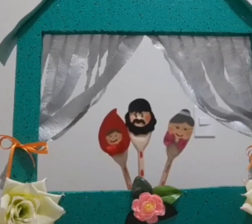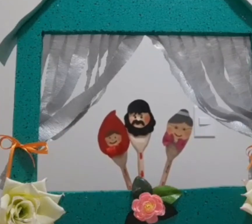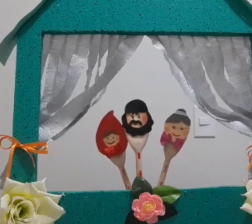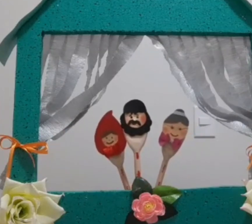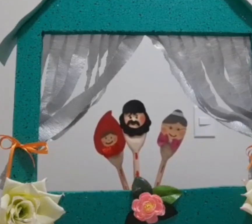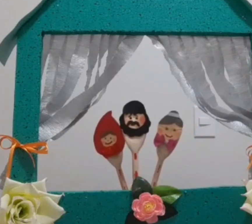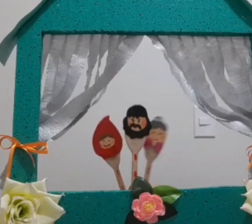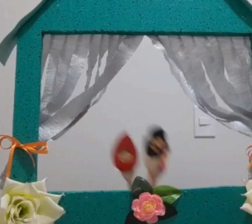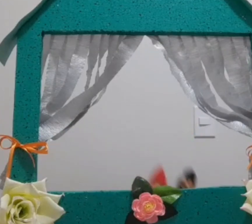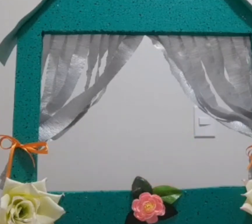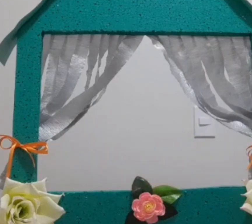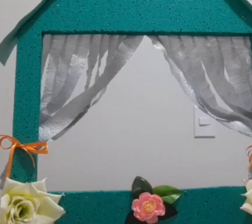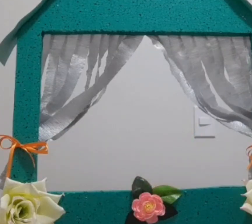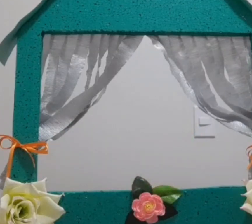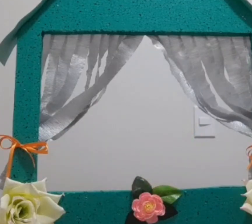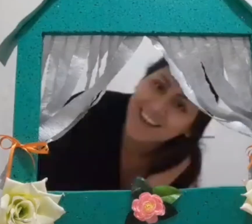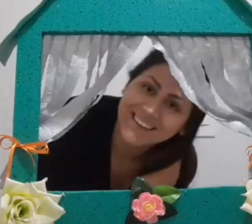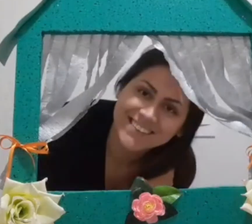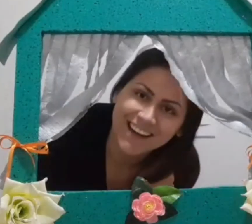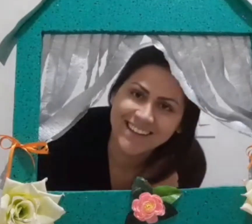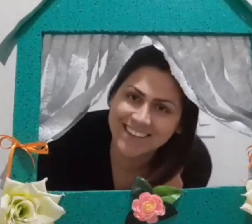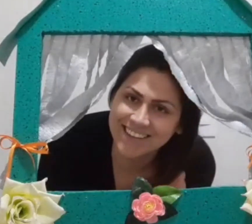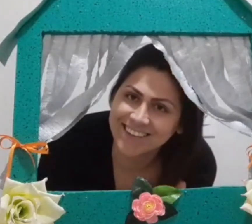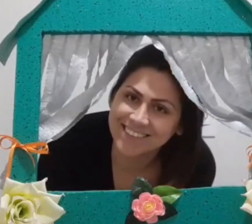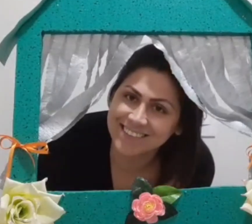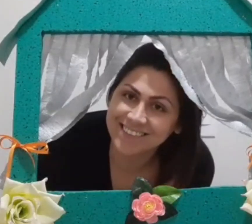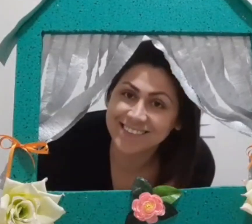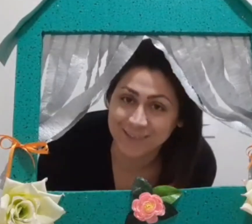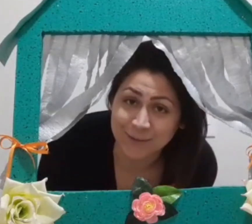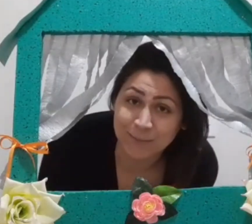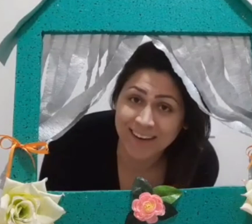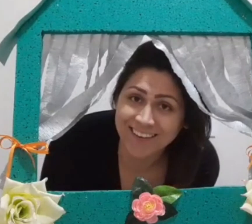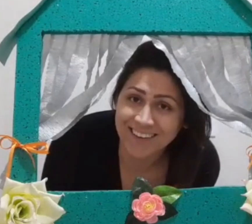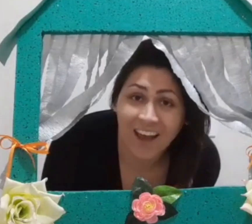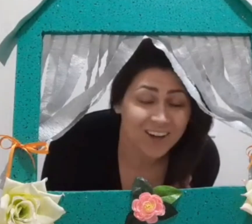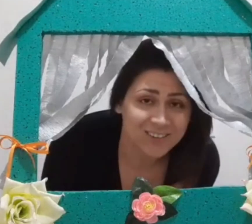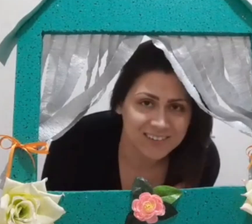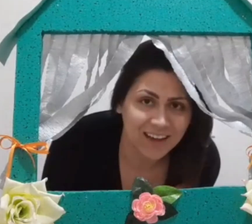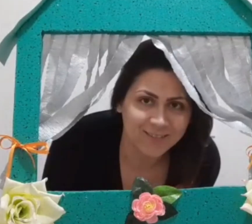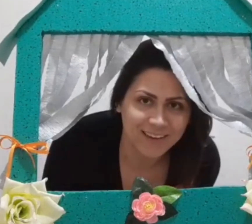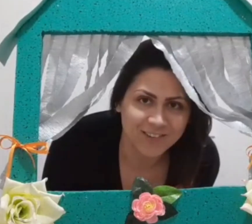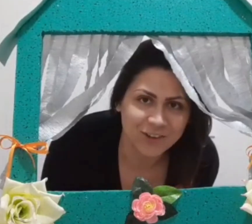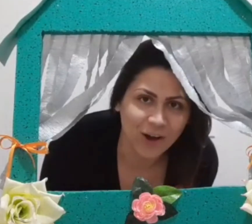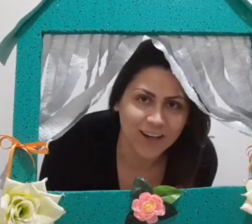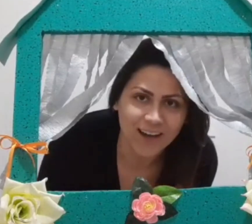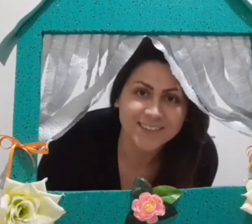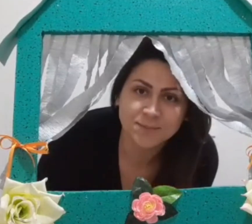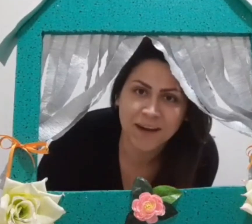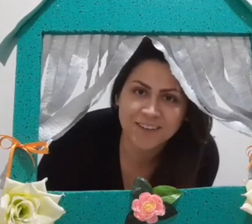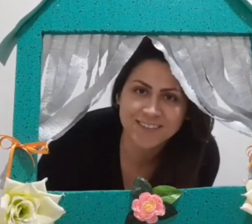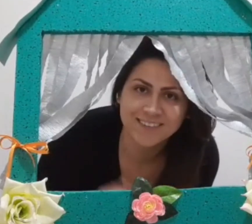estranhos. E aí, crianças, tudo bem? Gostaram da história? Espero que